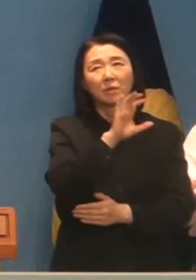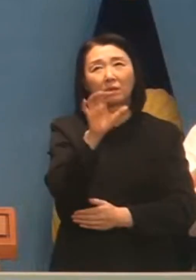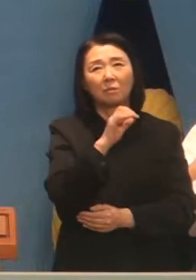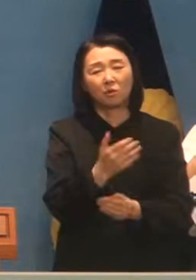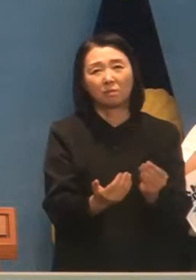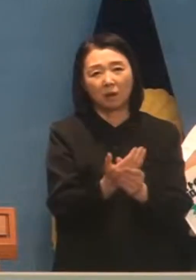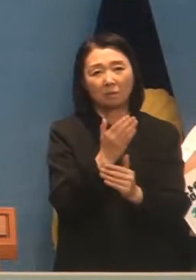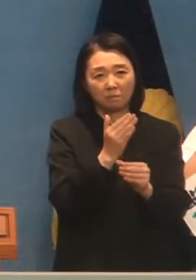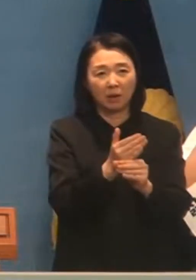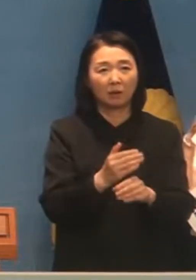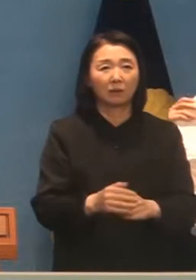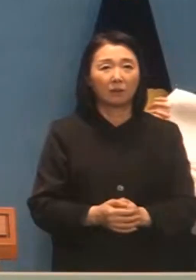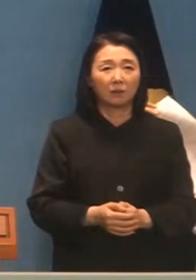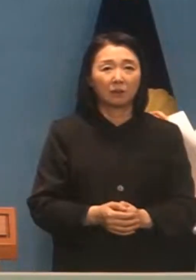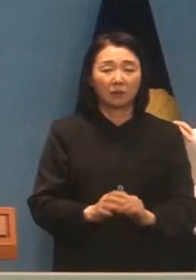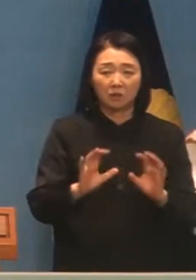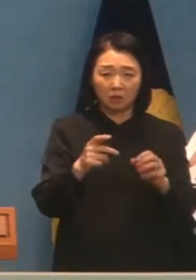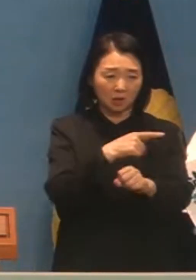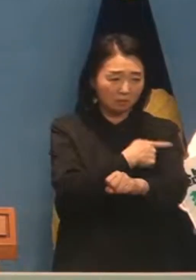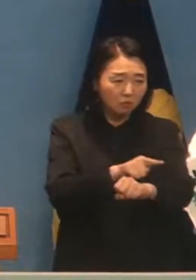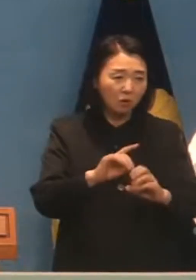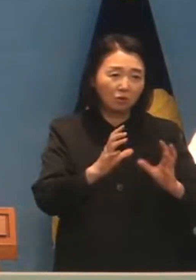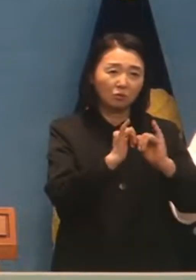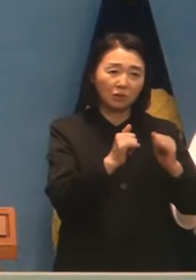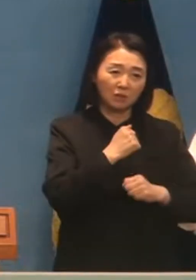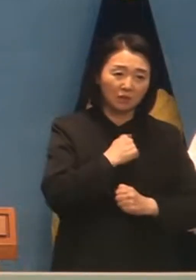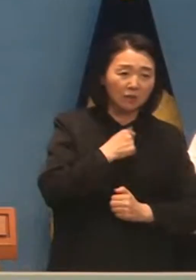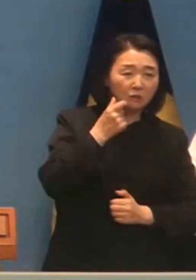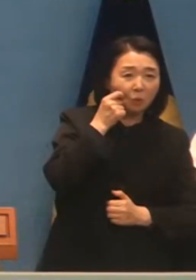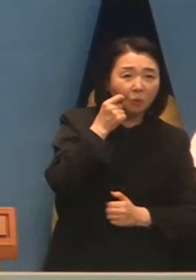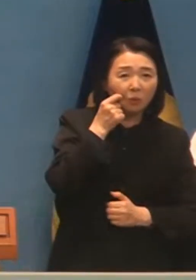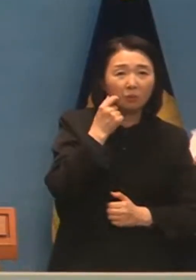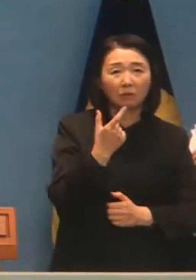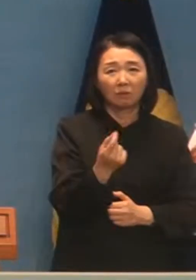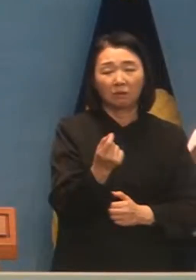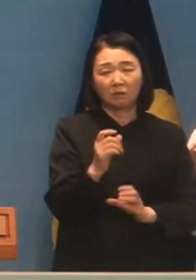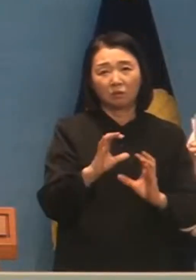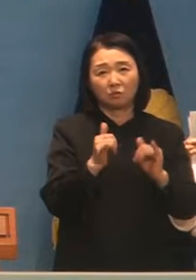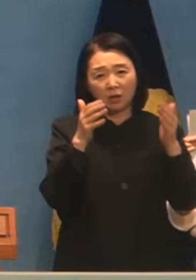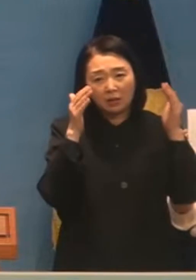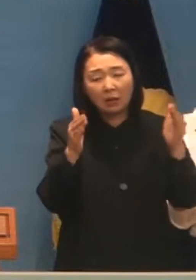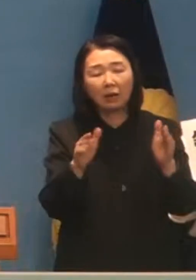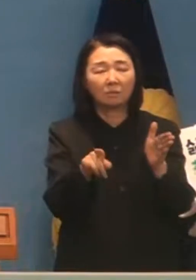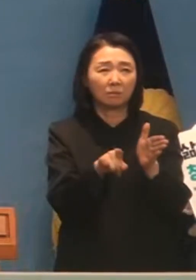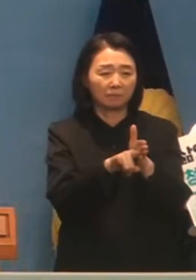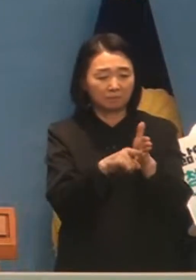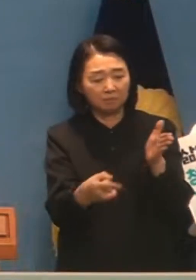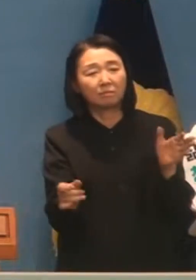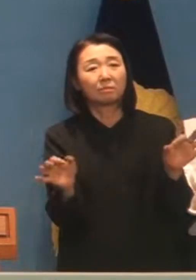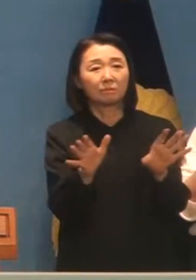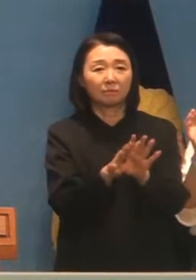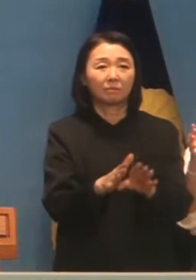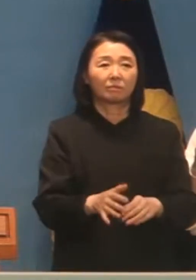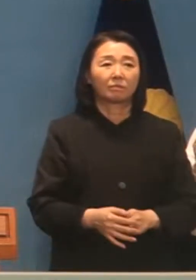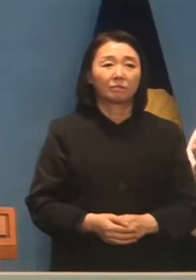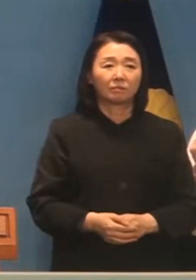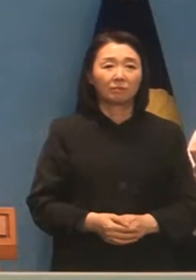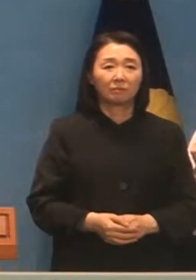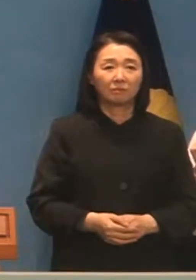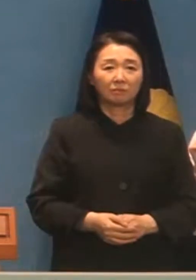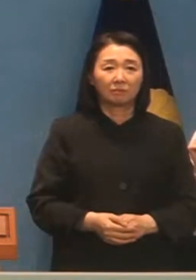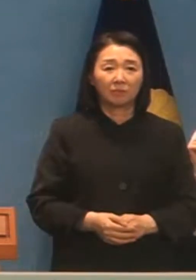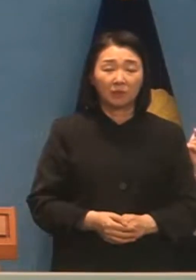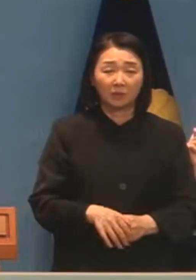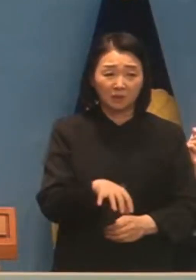되풀이되었습니다. 무능한 국가가 국민을 지키지 못할 때마다 국가를 향한 신뢰는 사라졌습니다. 그